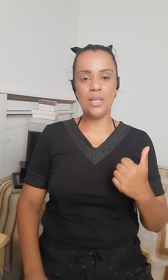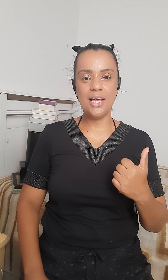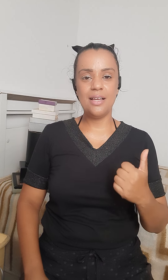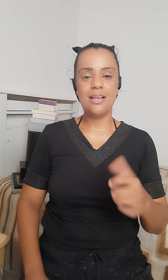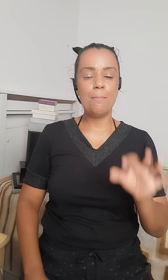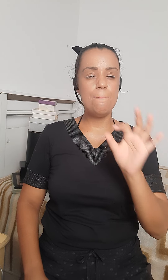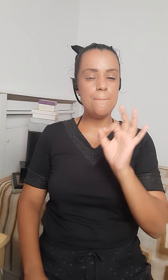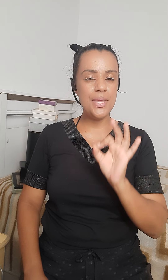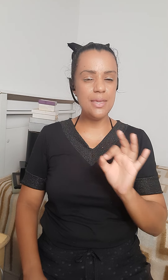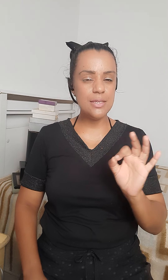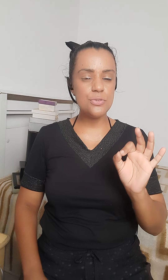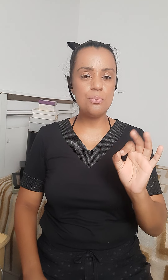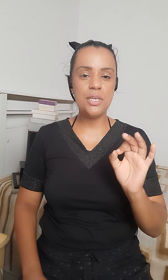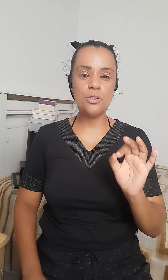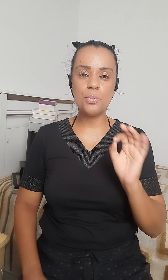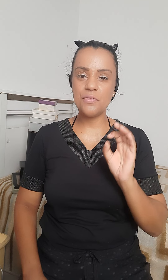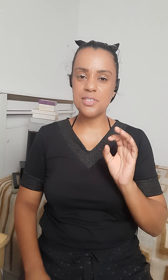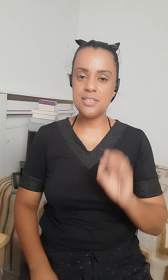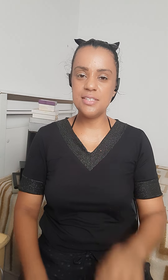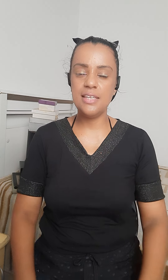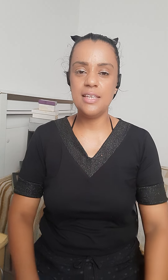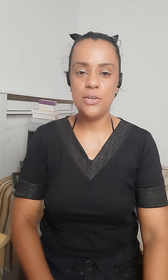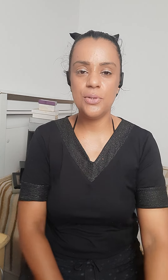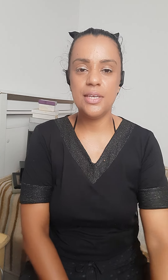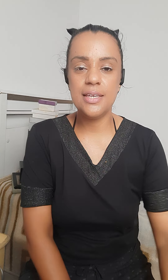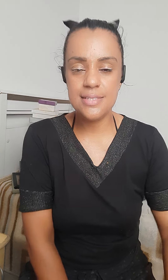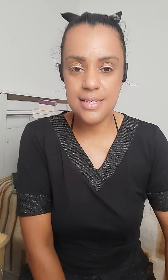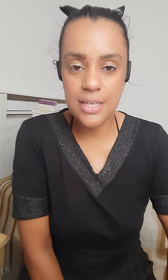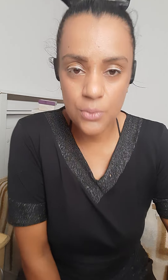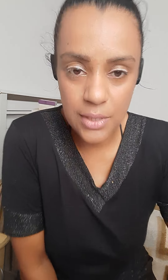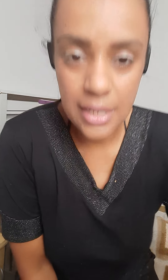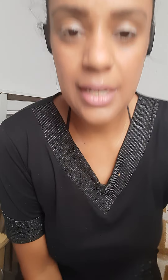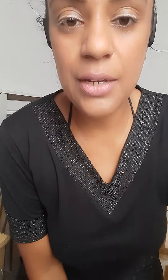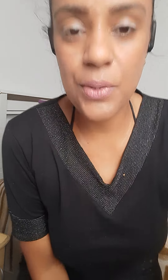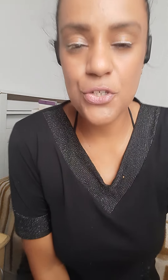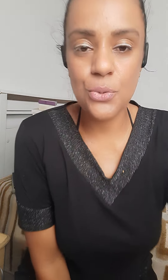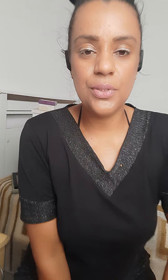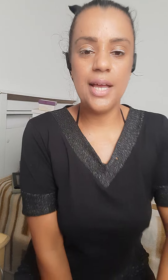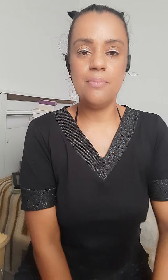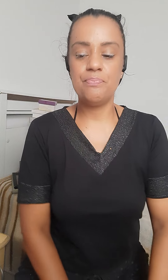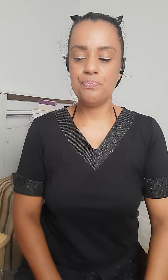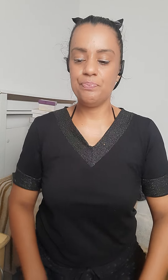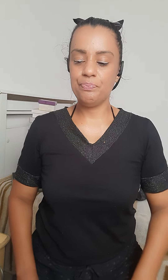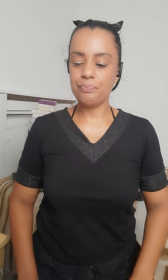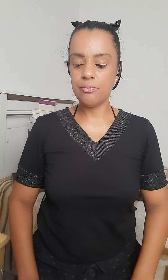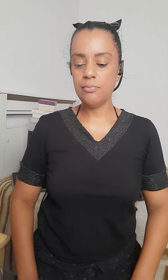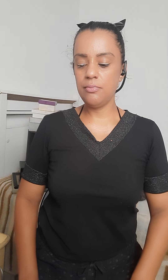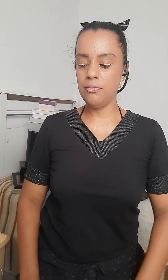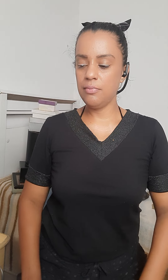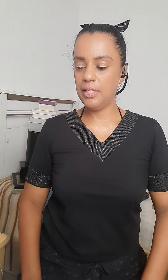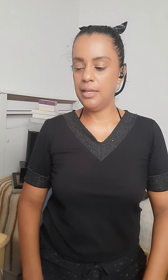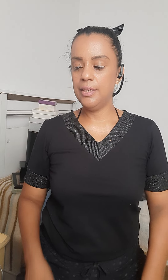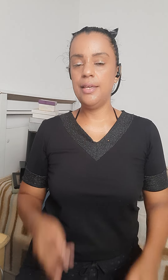lá, bem resumido, para vocês entenderem o que é signo linguístico, tá? Que é